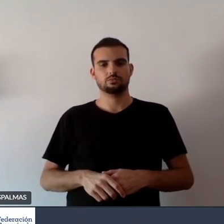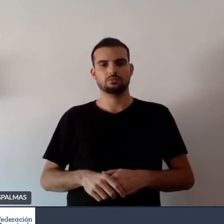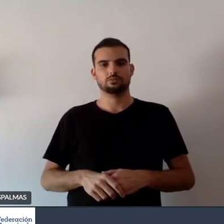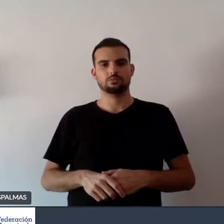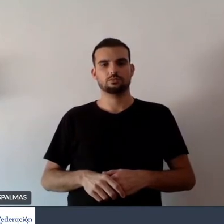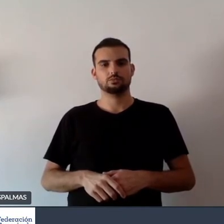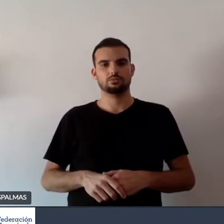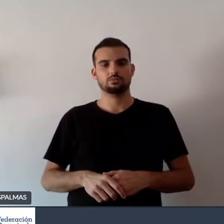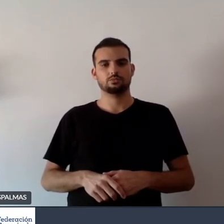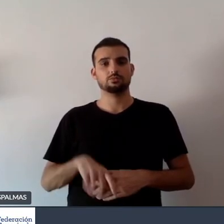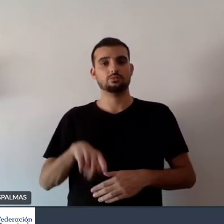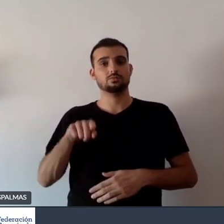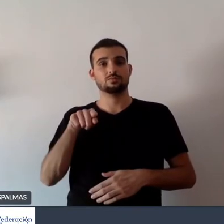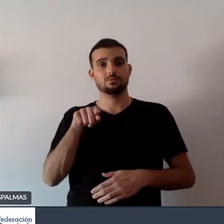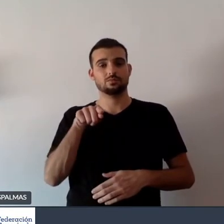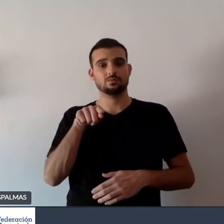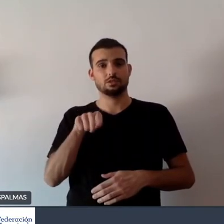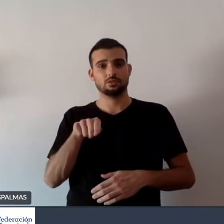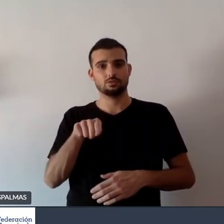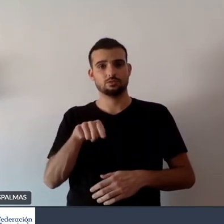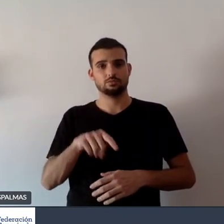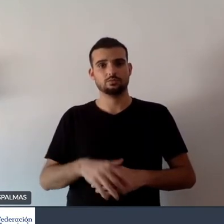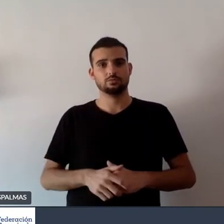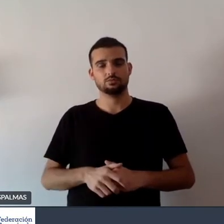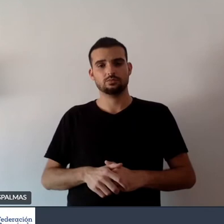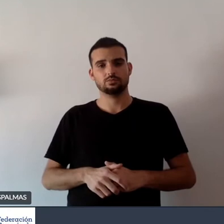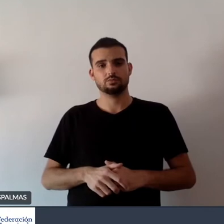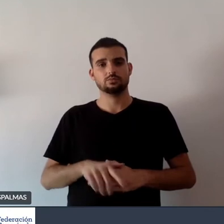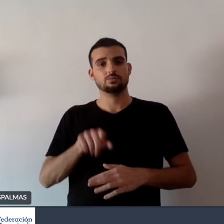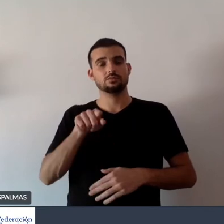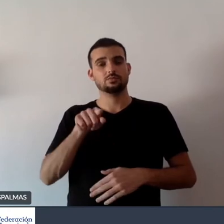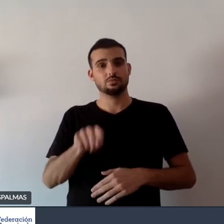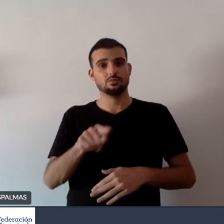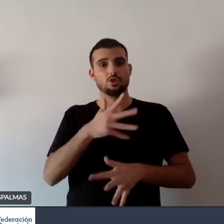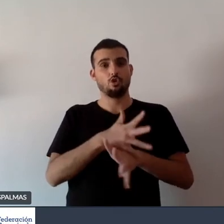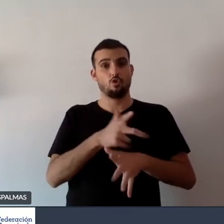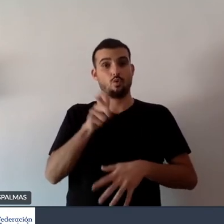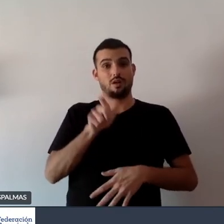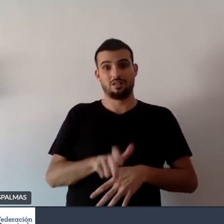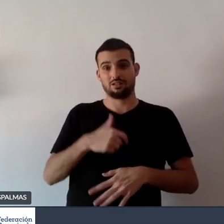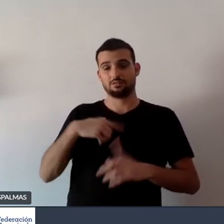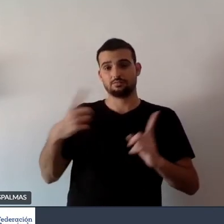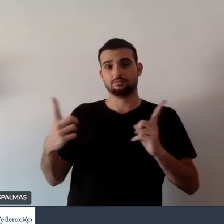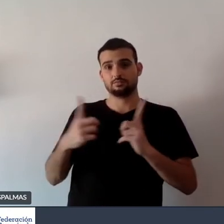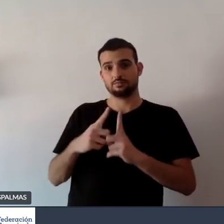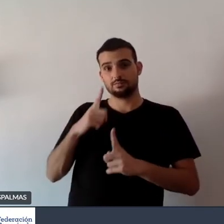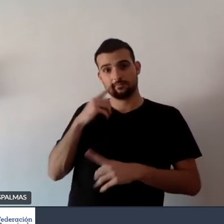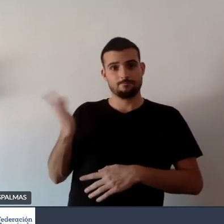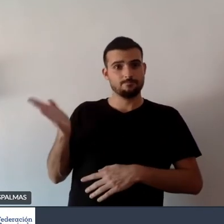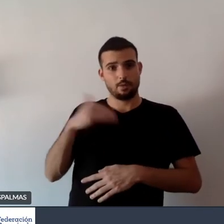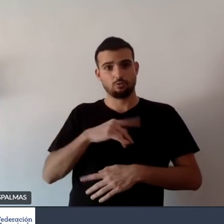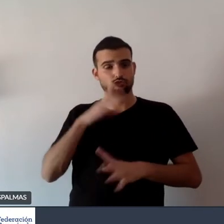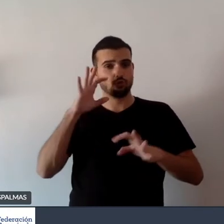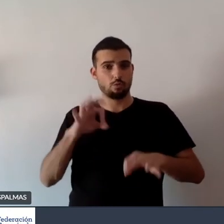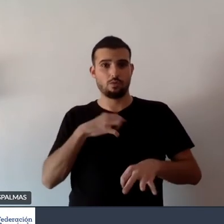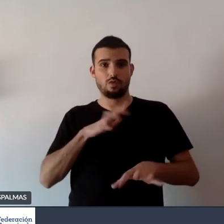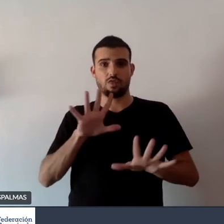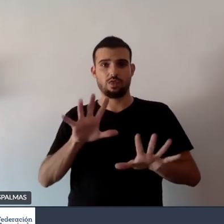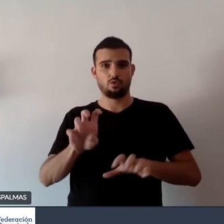Esto lo puse probablemente. Este jugador le está diciendo a su compañero que comience el bloqueo cuando quedan 10 segundos aquí.